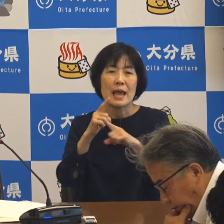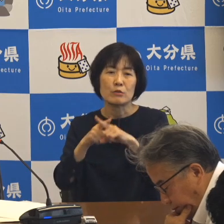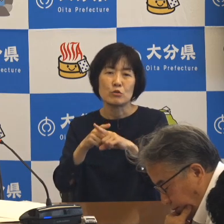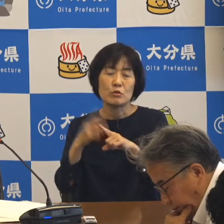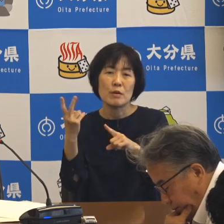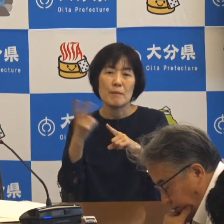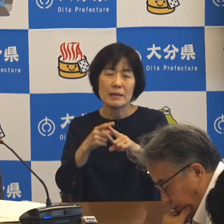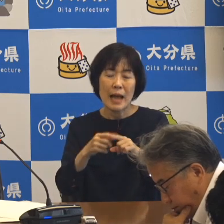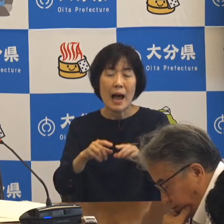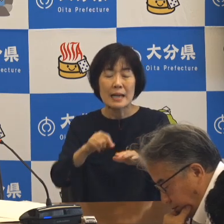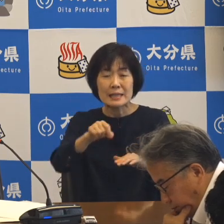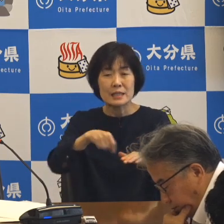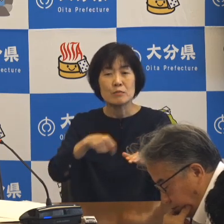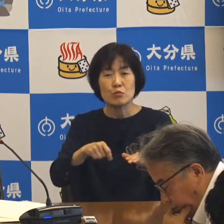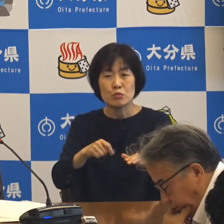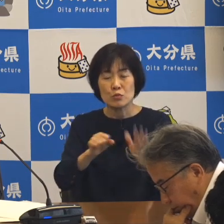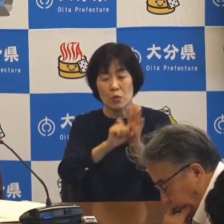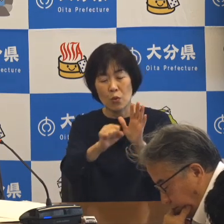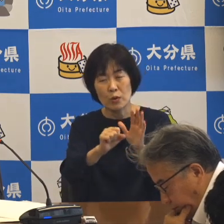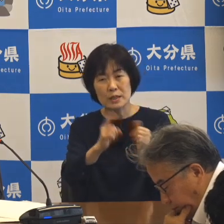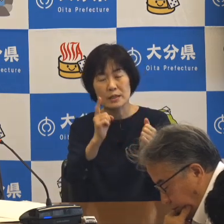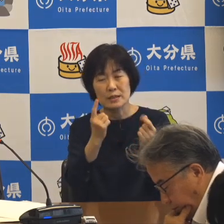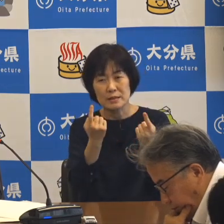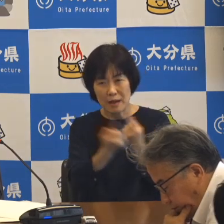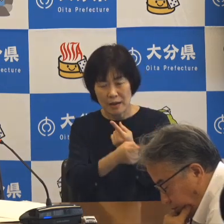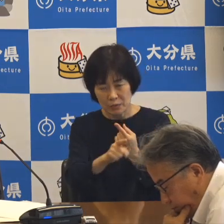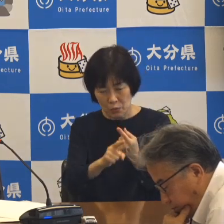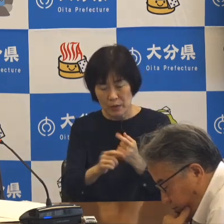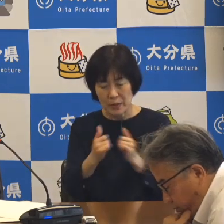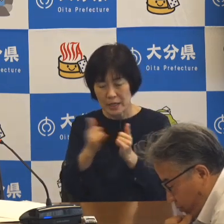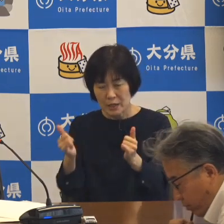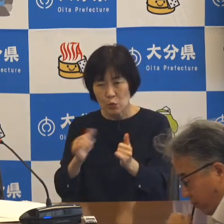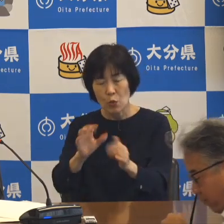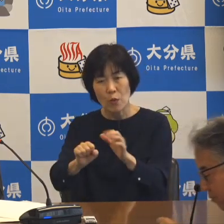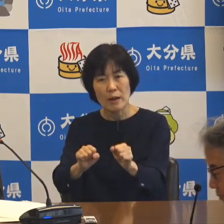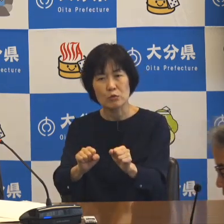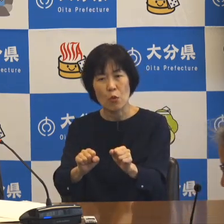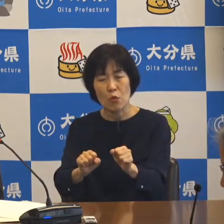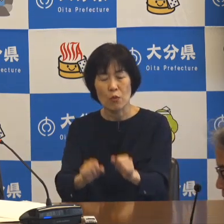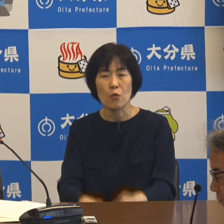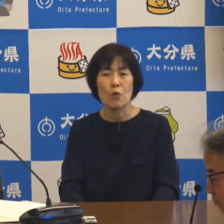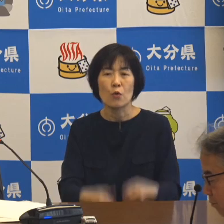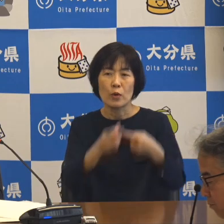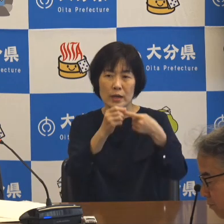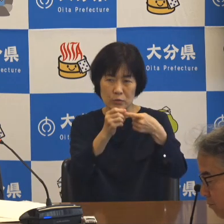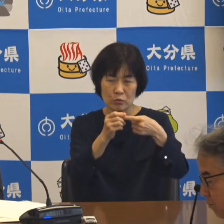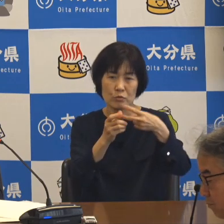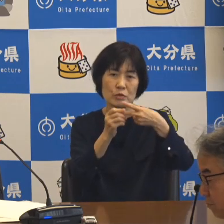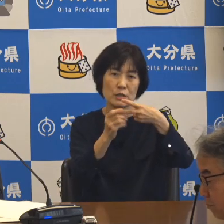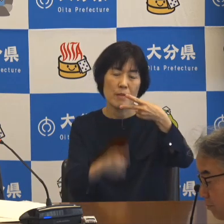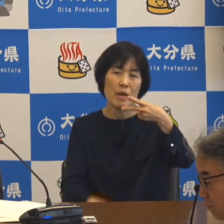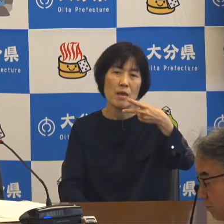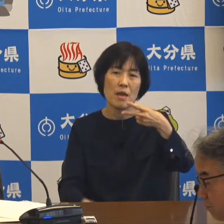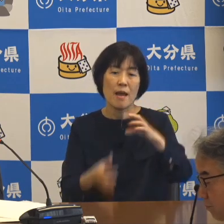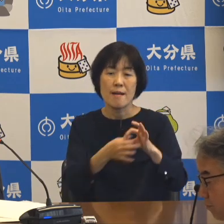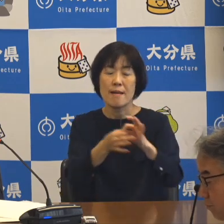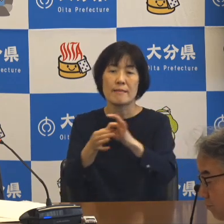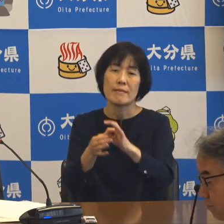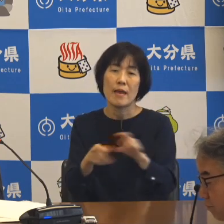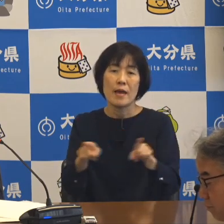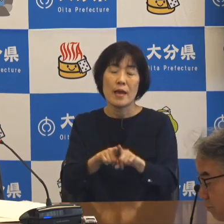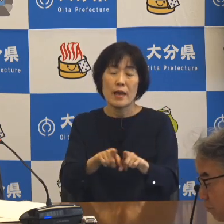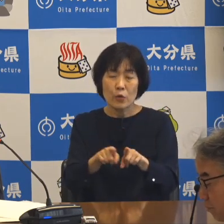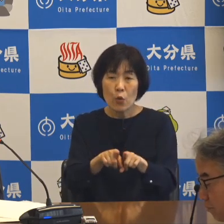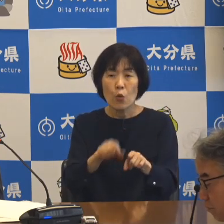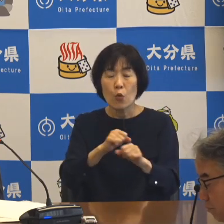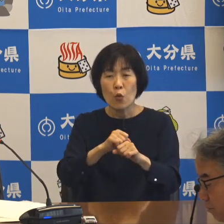化等です、それからそのための人材の確保ということが1点目です。で、2つ目は、連携、協働による公共サービスの